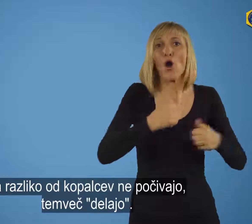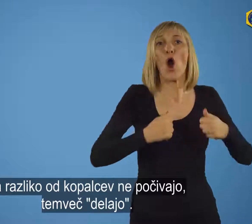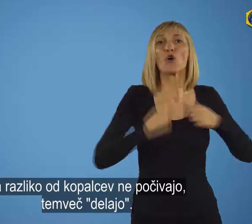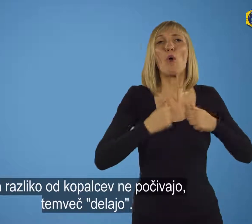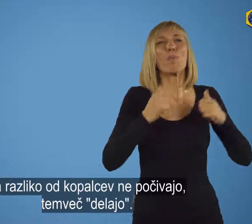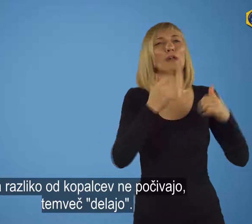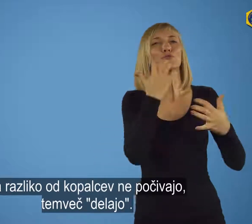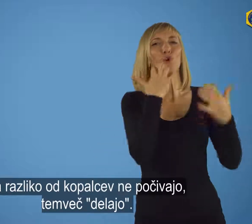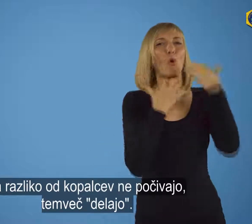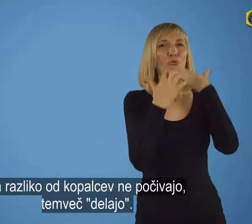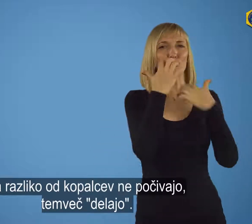delajo.